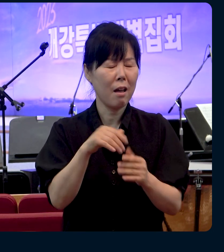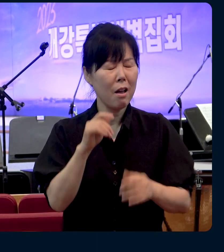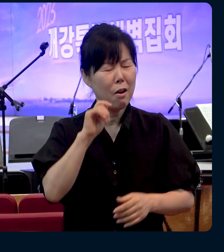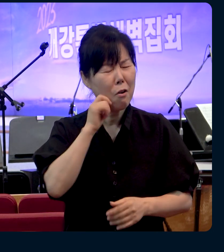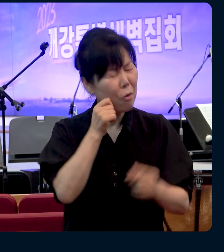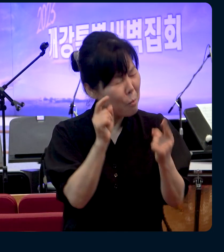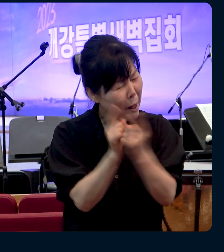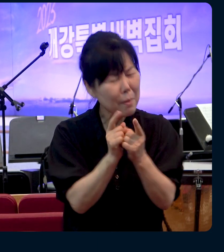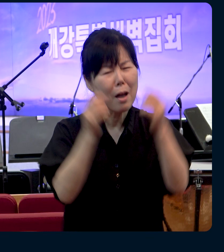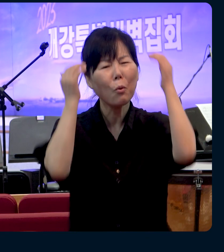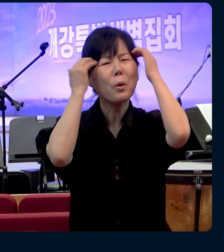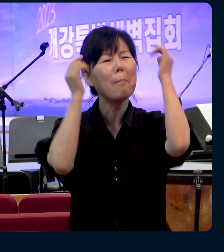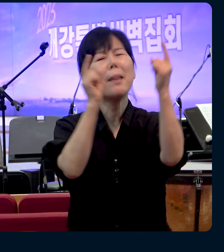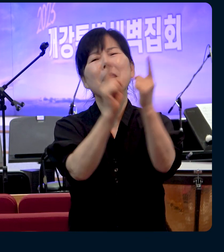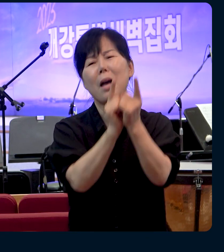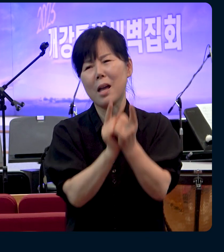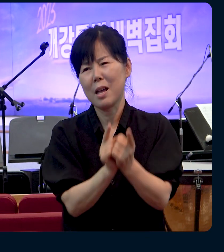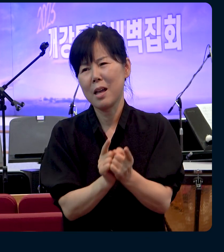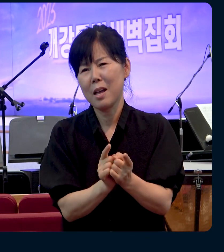살면서 고난과 어려움을 겪을 수 있어요.